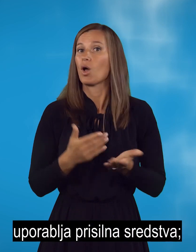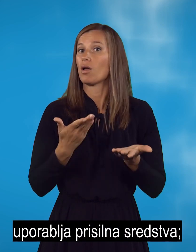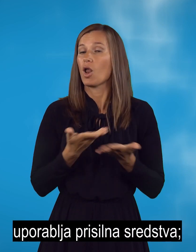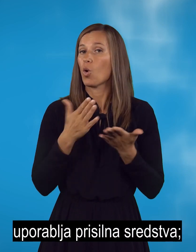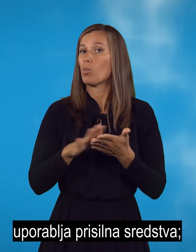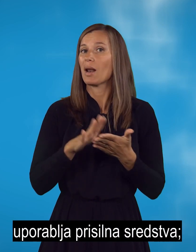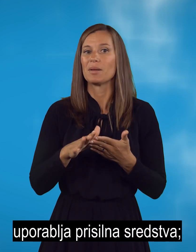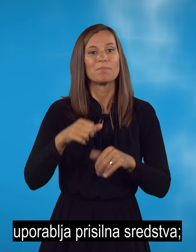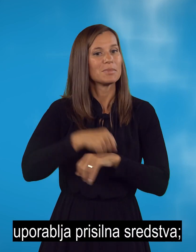Uporablja prisilna sredstva.